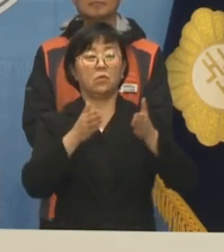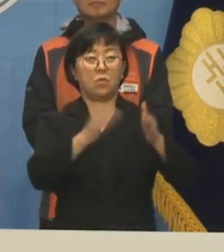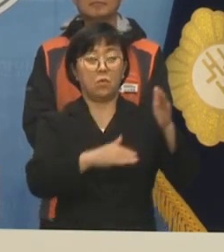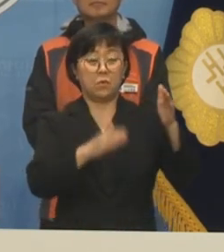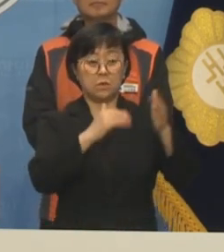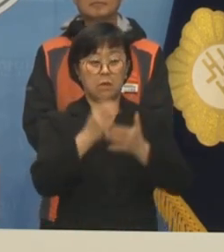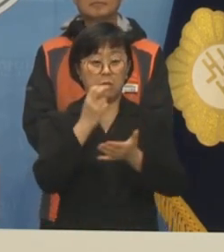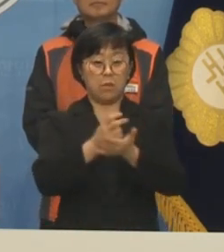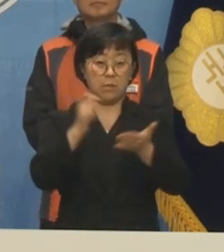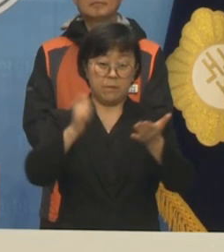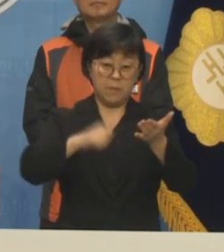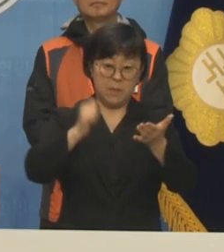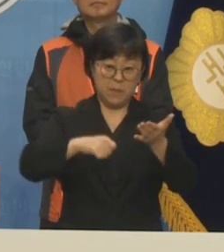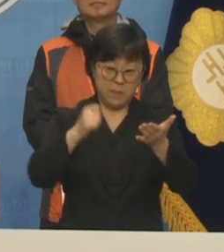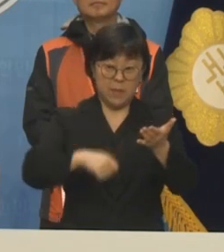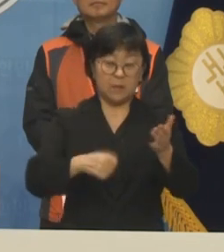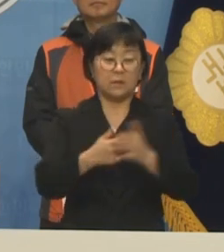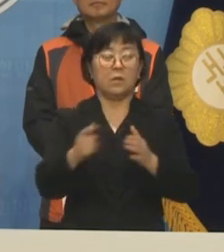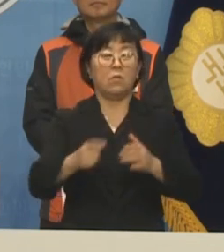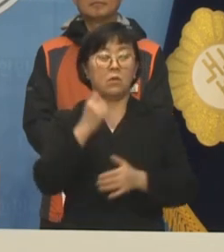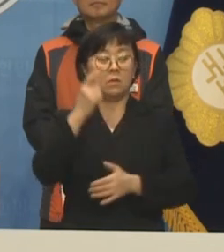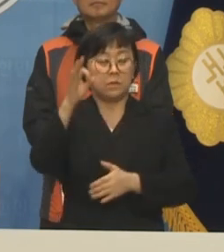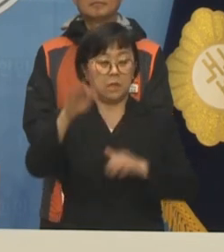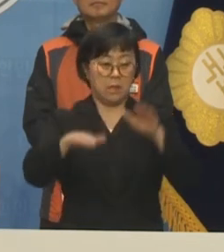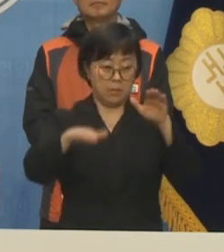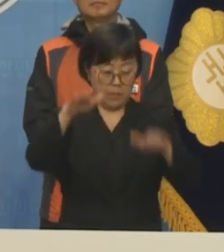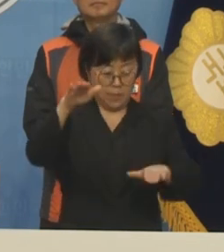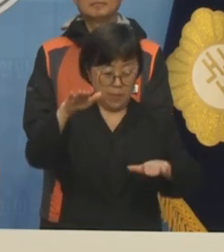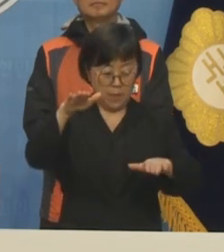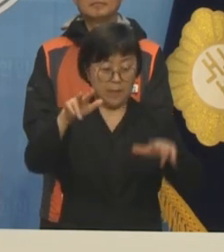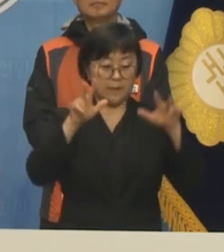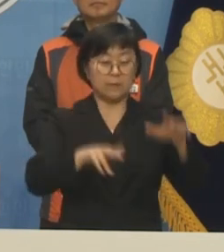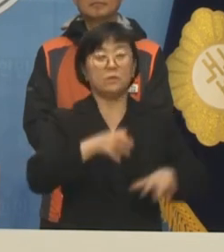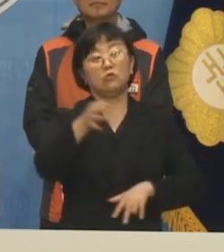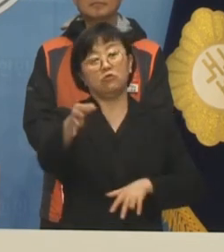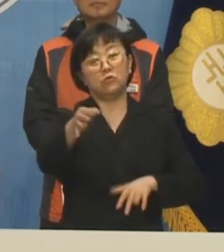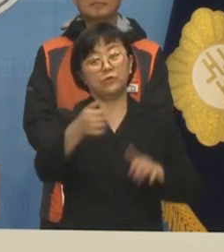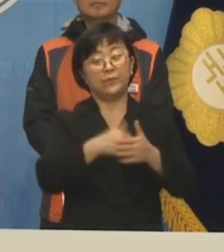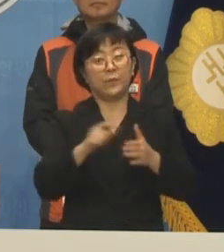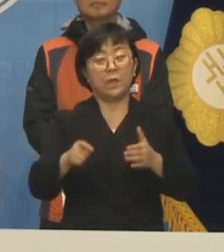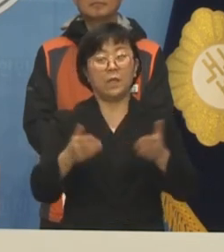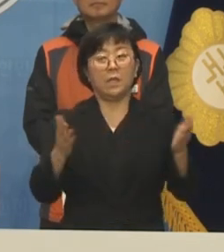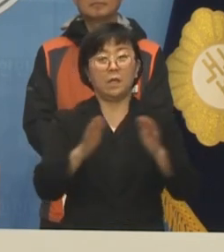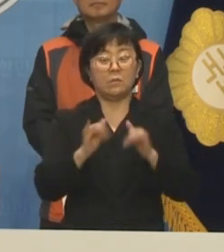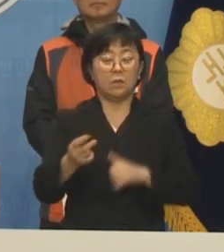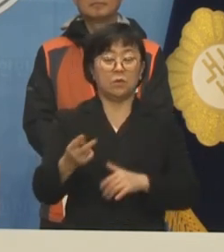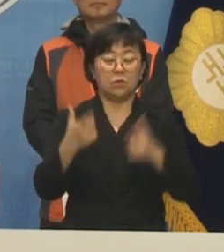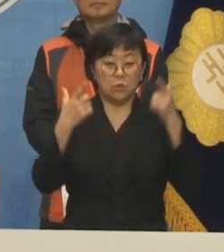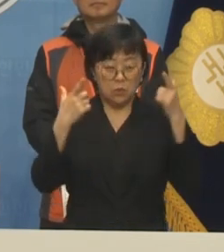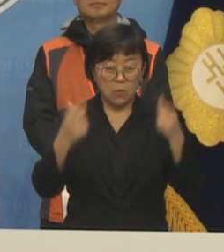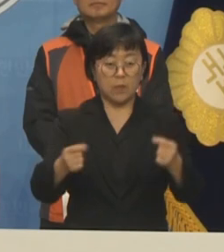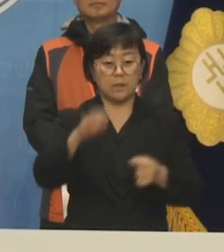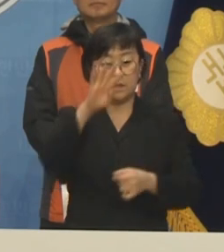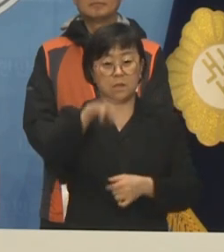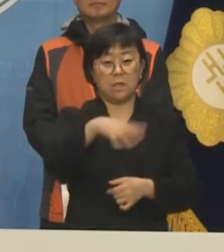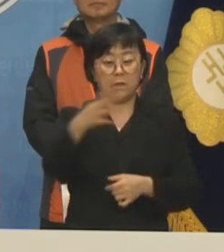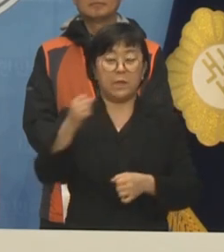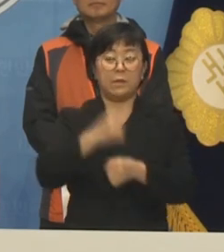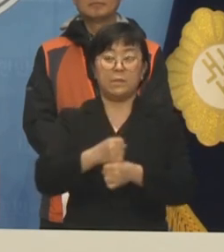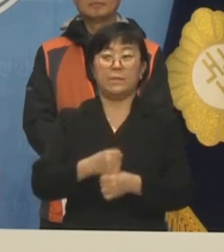한국도로공사는 법원 판결에 따라 임금 차액 즉시 지급하고 실무직 임금으로 임금 체계